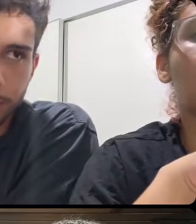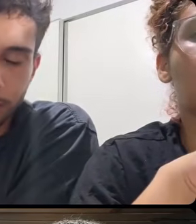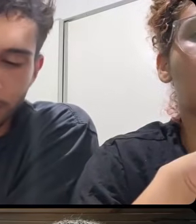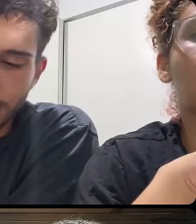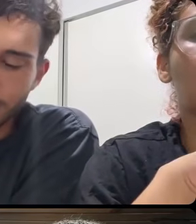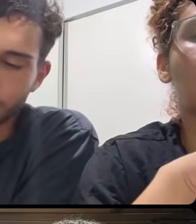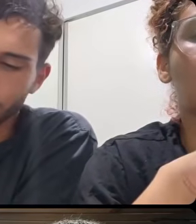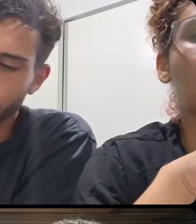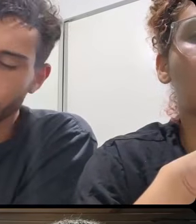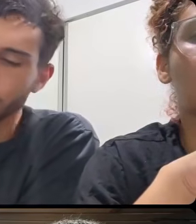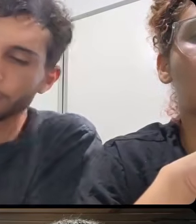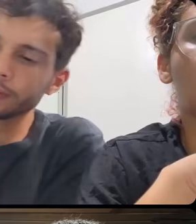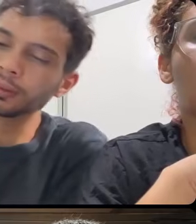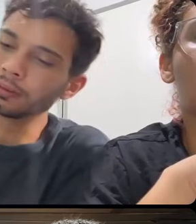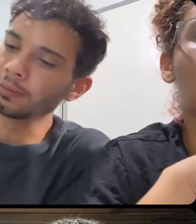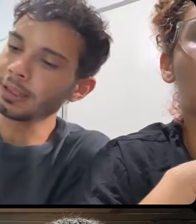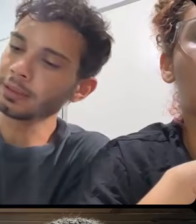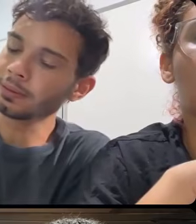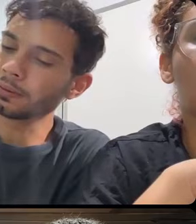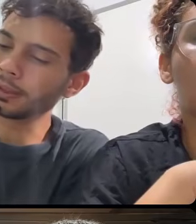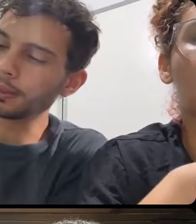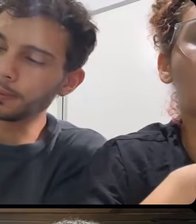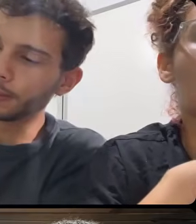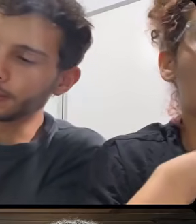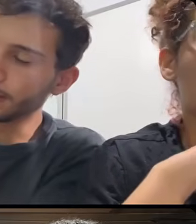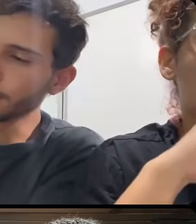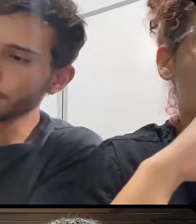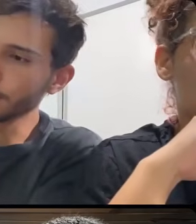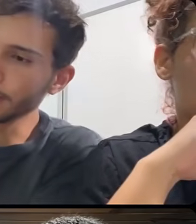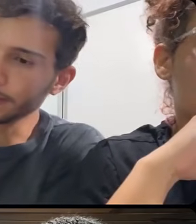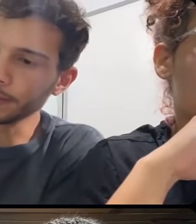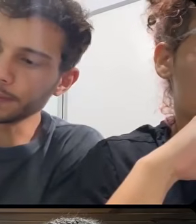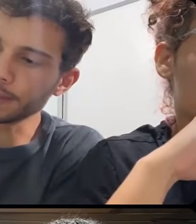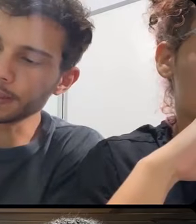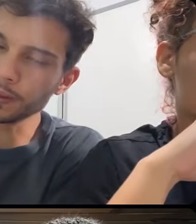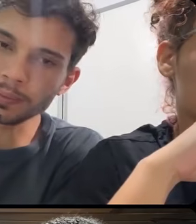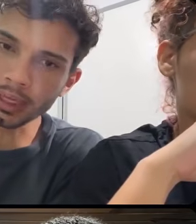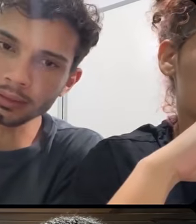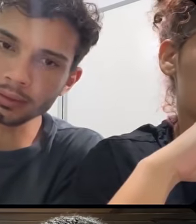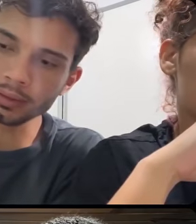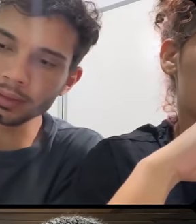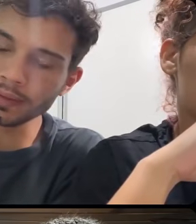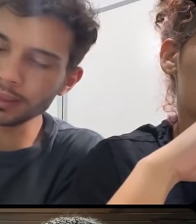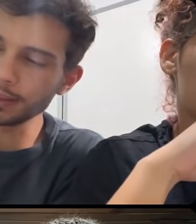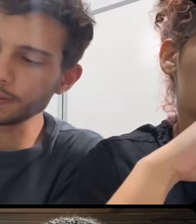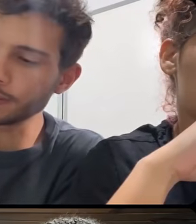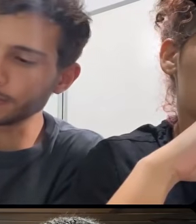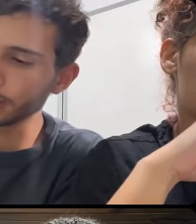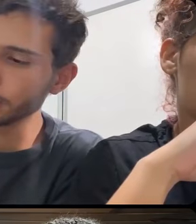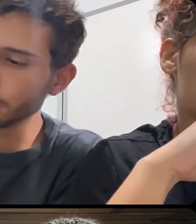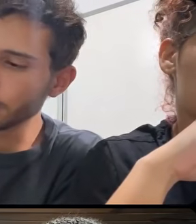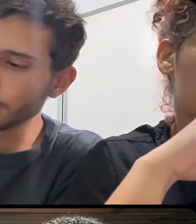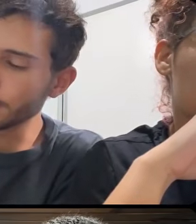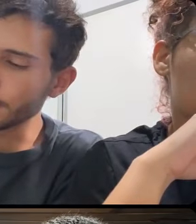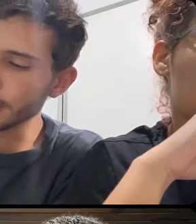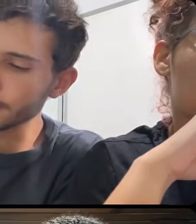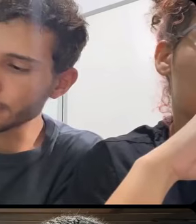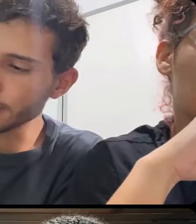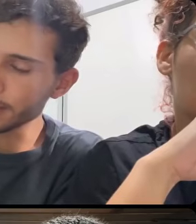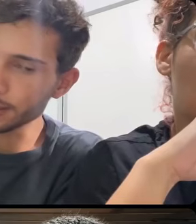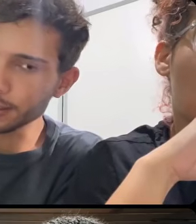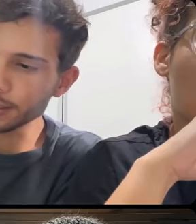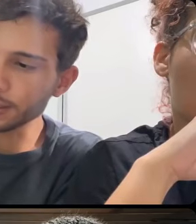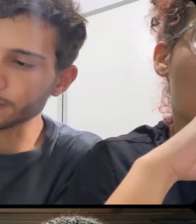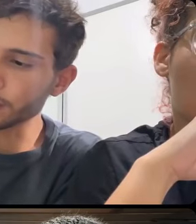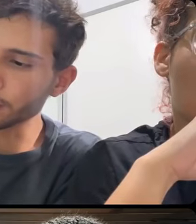Olha, para os lugares de onde que eu fui e tudo mais, com a ETMQ, fazer os práticos de evangelismo e tudo mais, mas